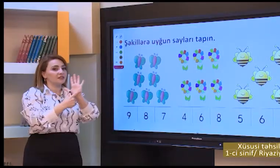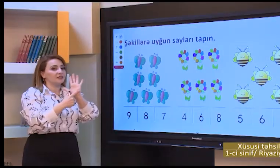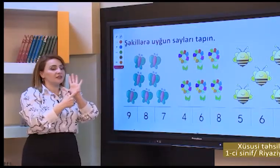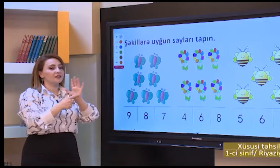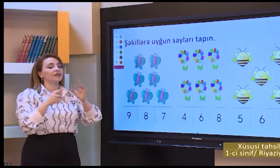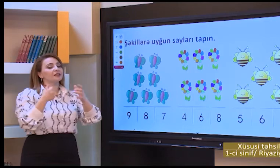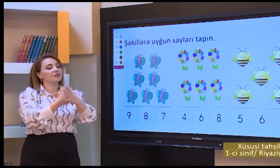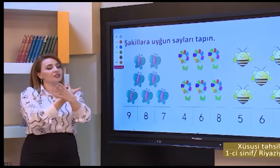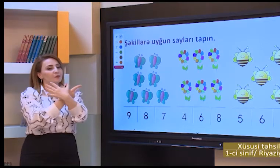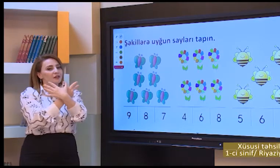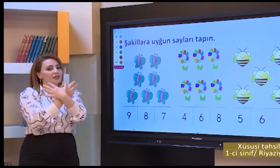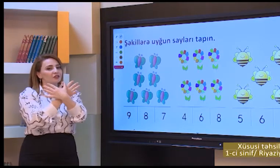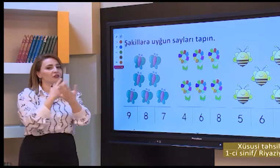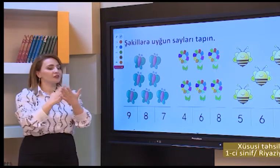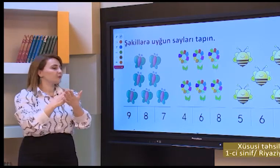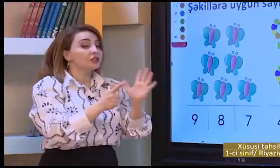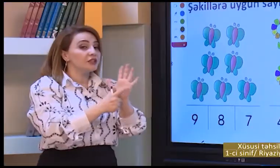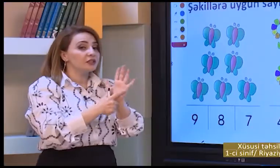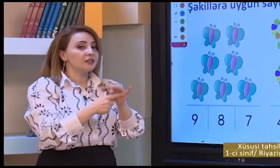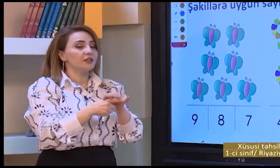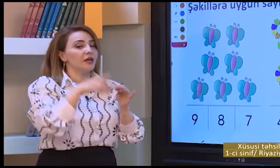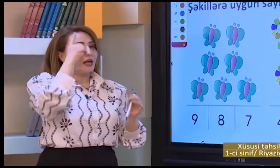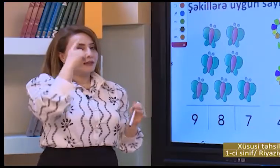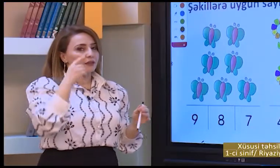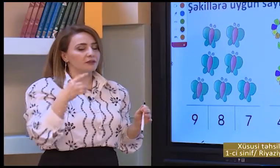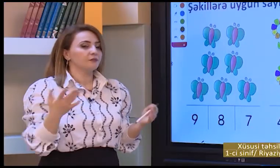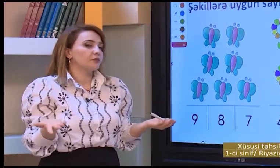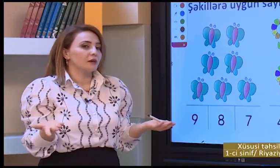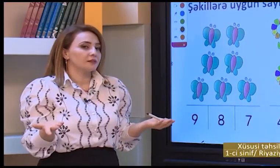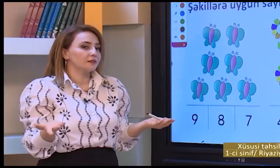7 kəpənək var. 7 ədədi hansıdır?